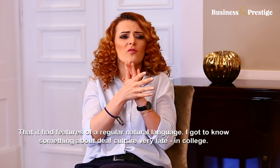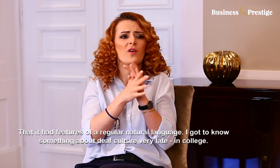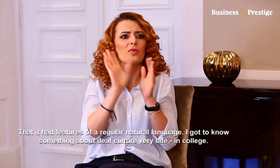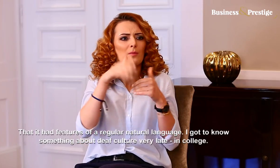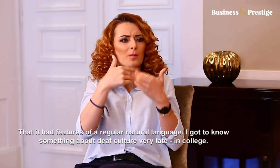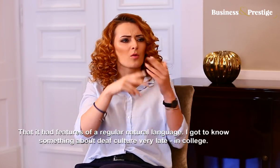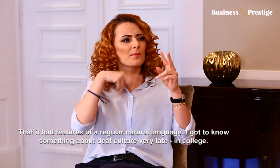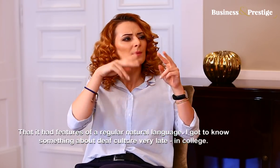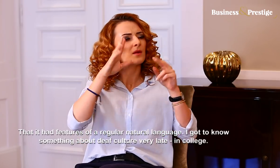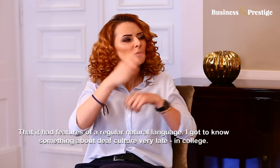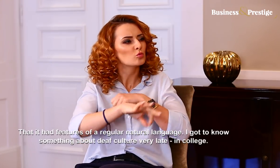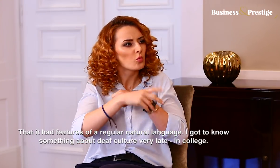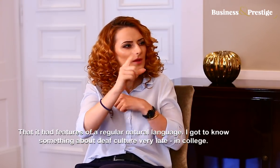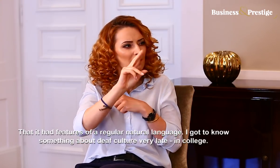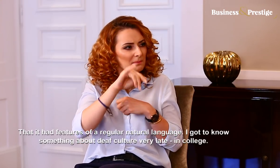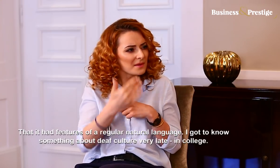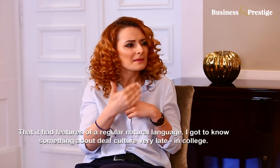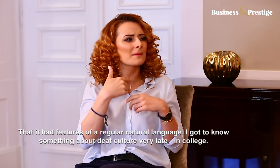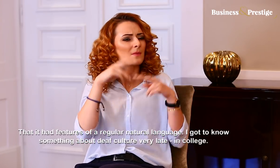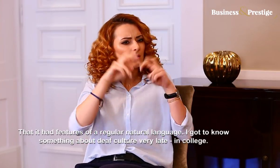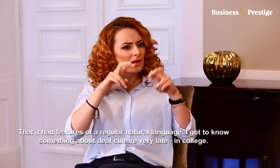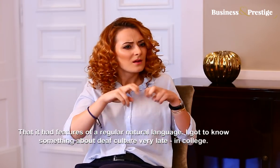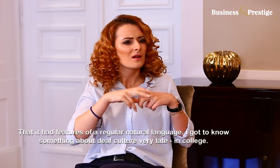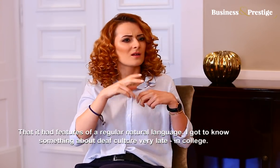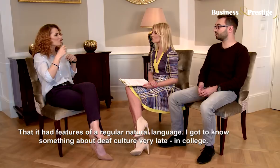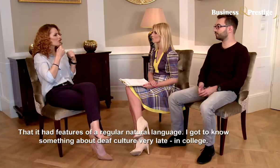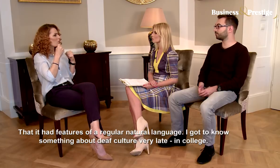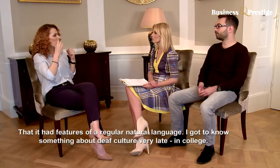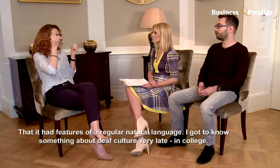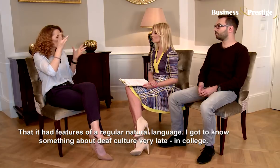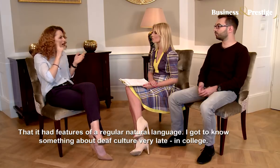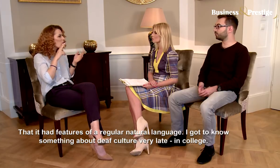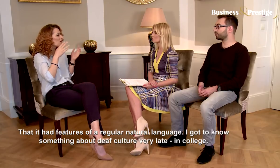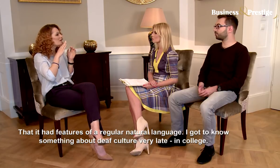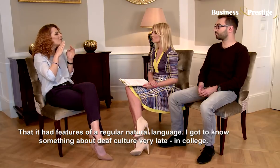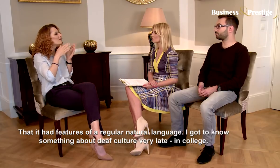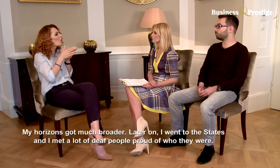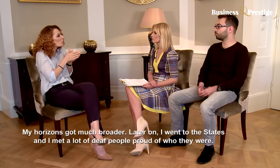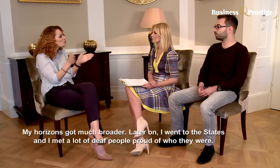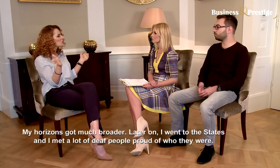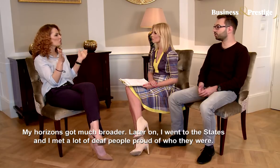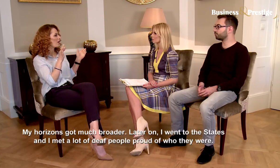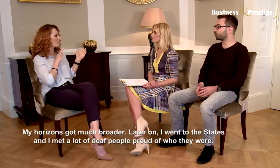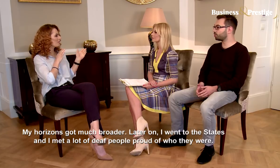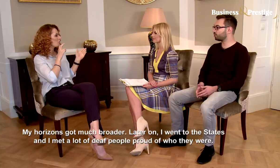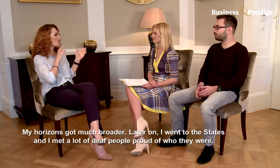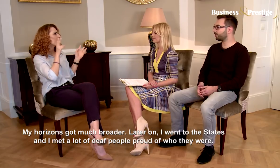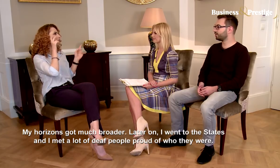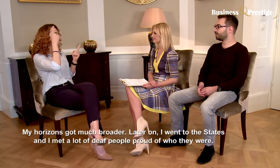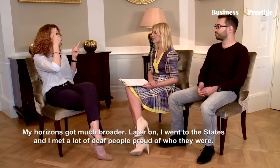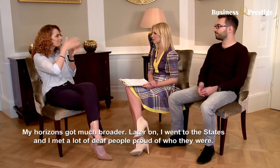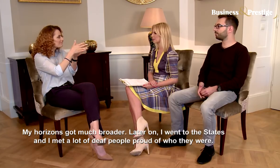języka. Wcześniej po prostu używałam tego języka, ale dopiero na studiach podyplomowych polskiego języka migowego dowiedziałam się właśnie o kulturze głuchy. Poszerzyły